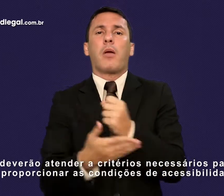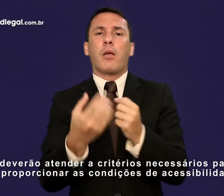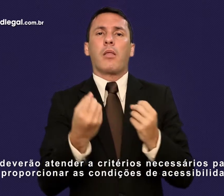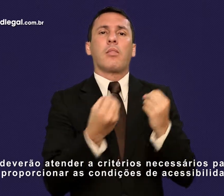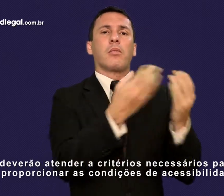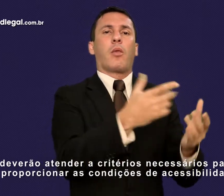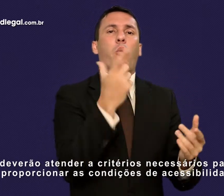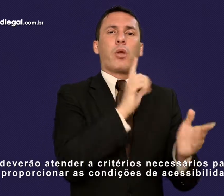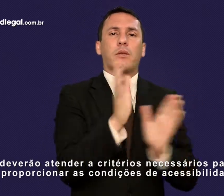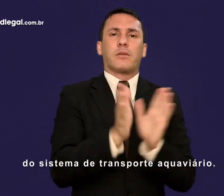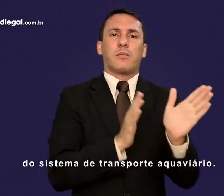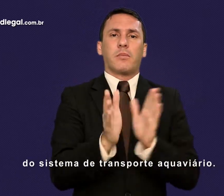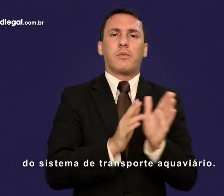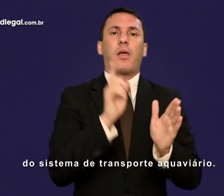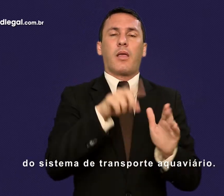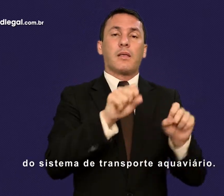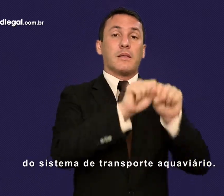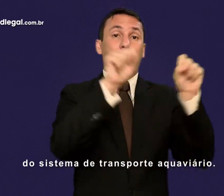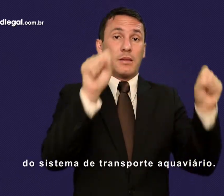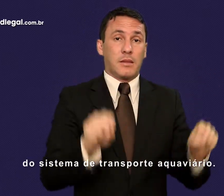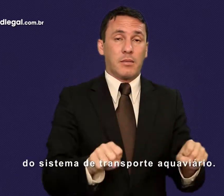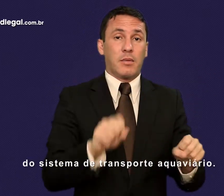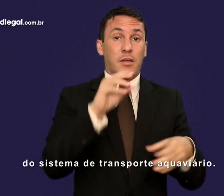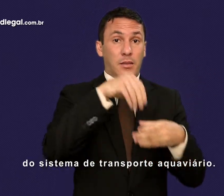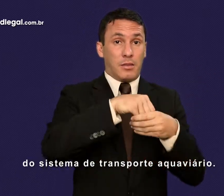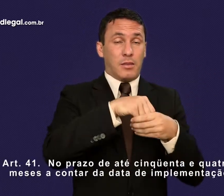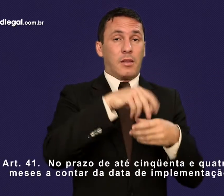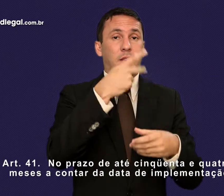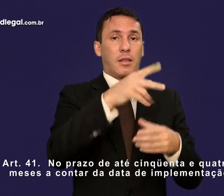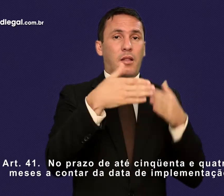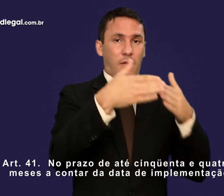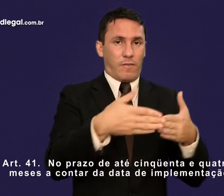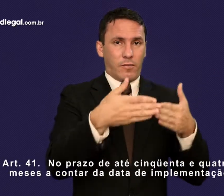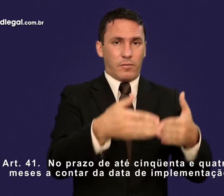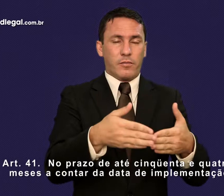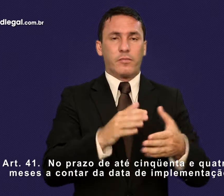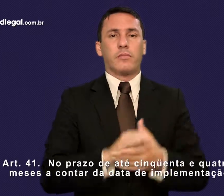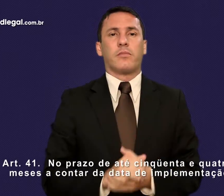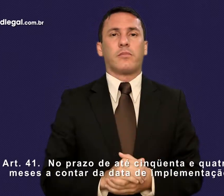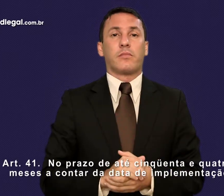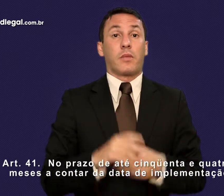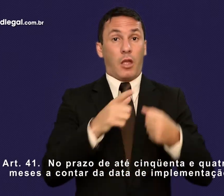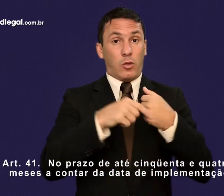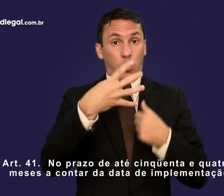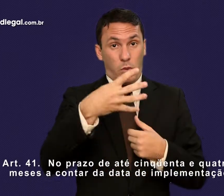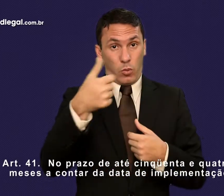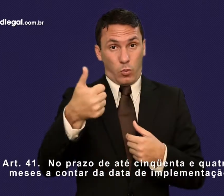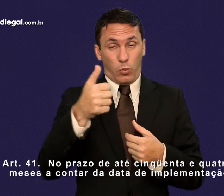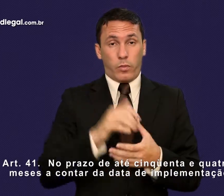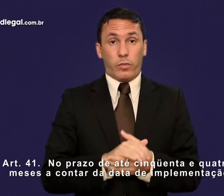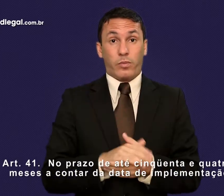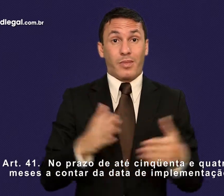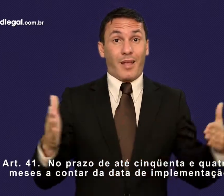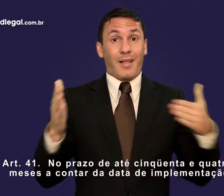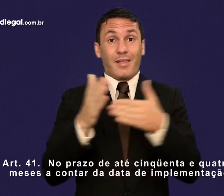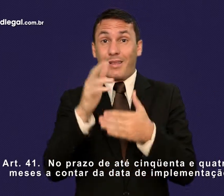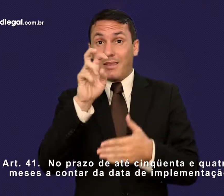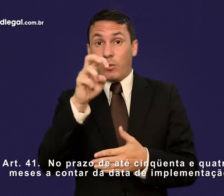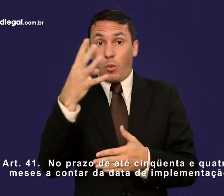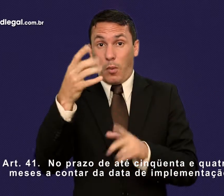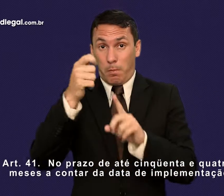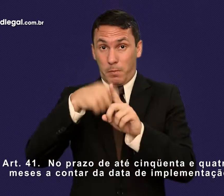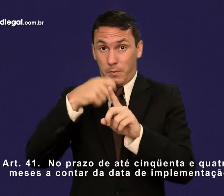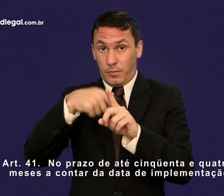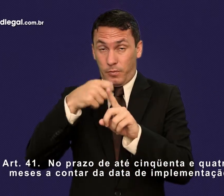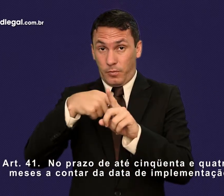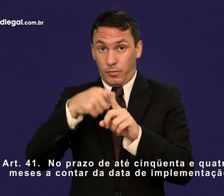as condições de acessibilidade do sistema de transporte aquaviário. Artigo 41. No prazo de até 54 meses,